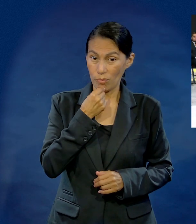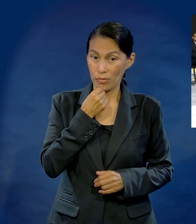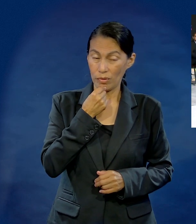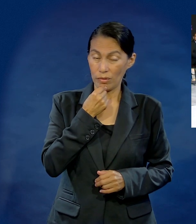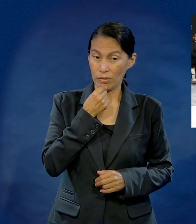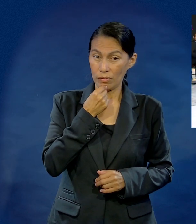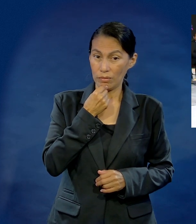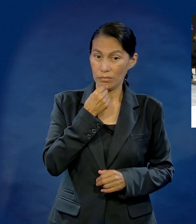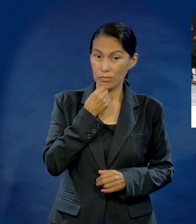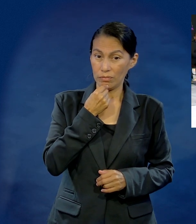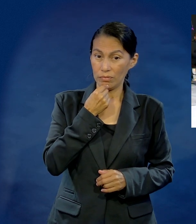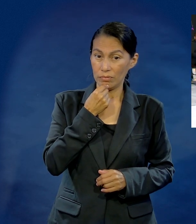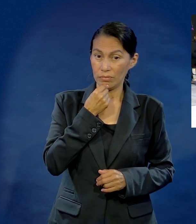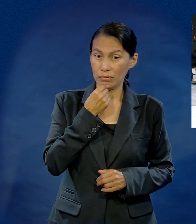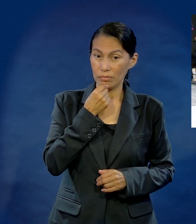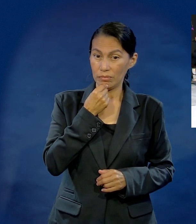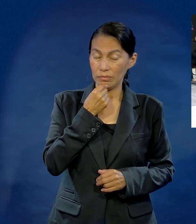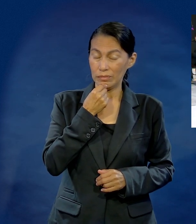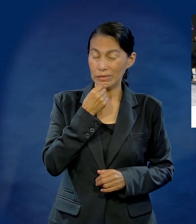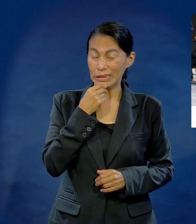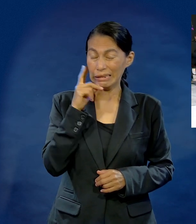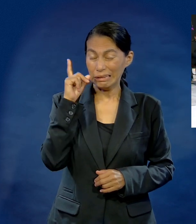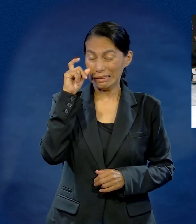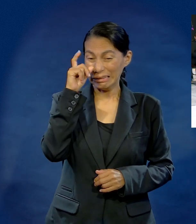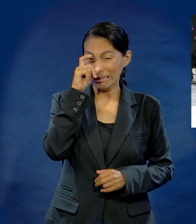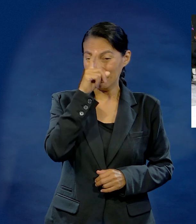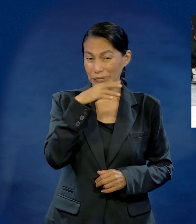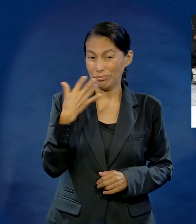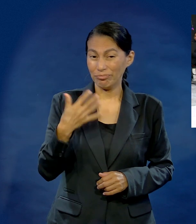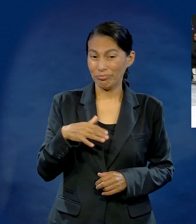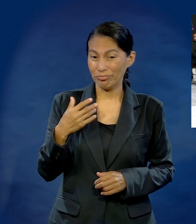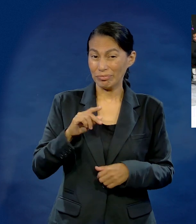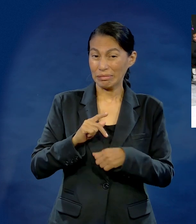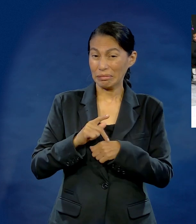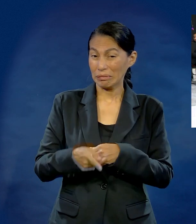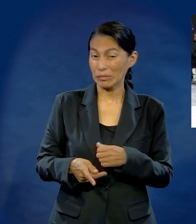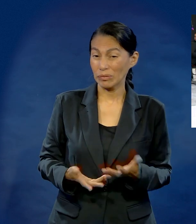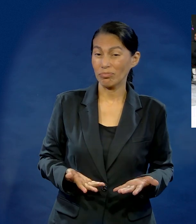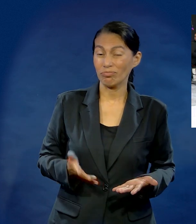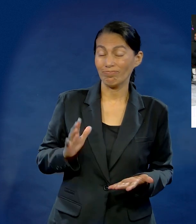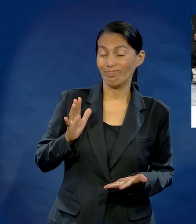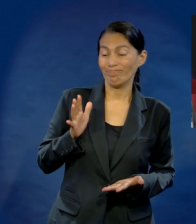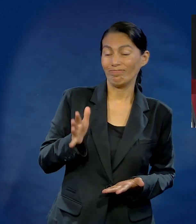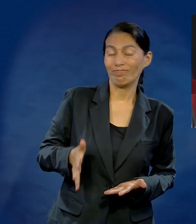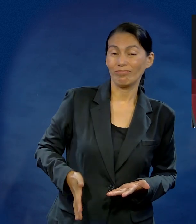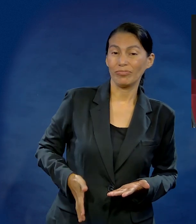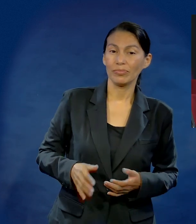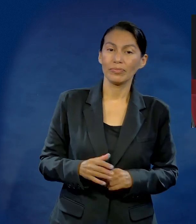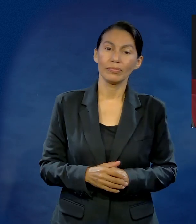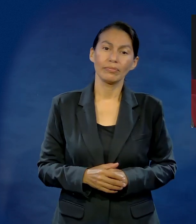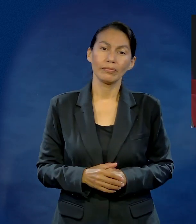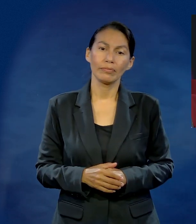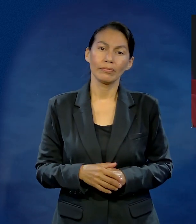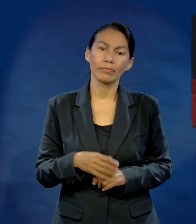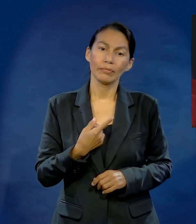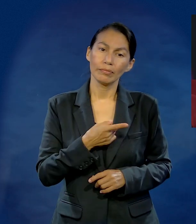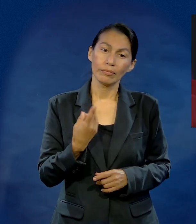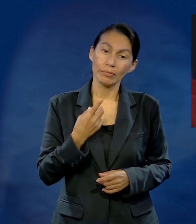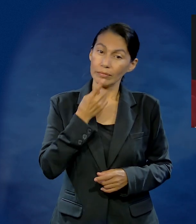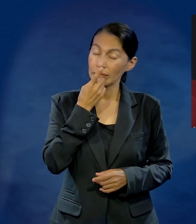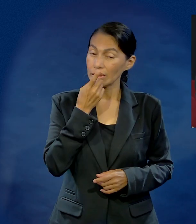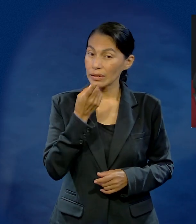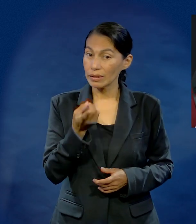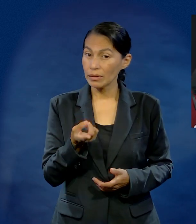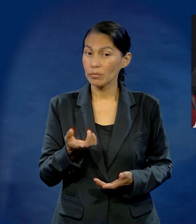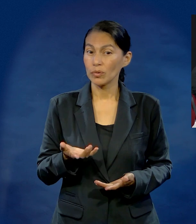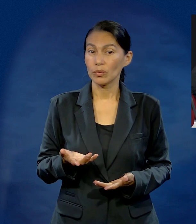traigan 20 órdenes de tacos, que se lo lleven ya, pero que se vayan antes de que empiecen a ver lo que hay en el rancho. ¿Sí me están siguiendo? El